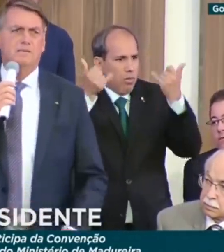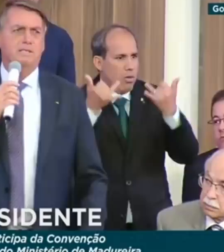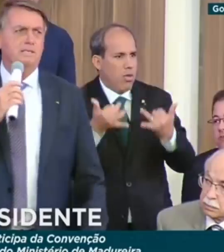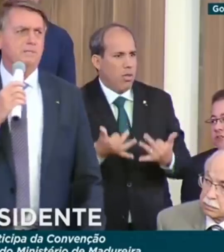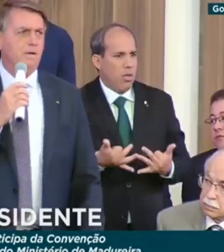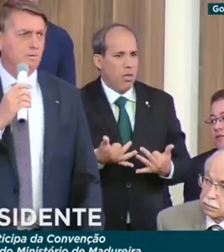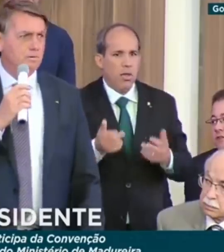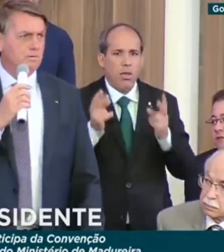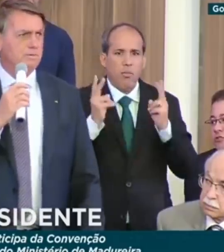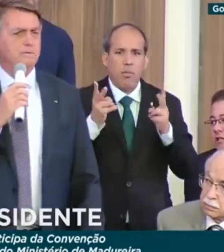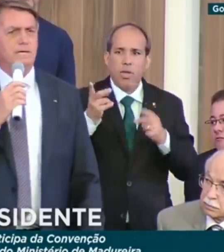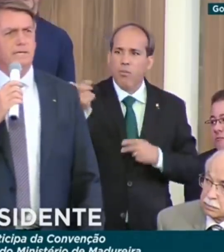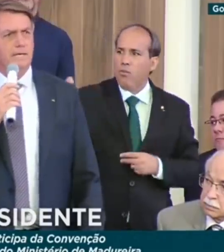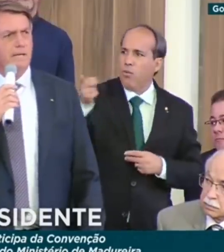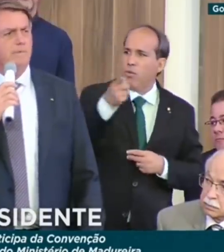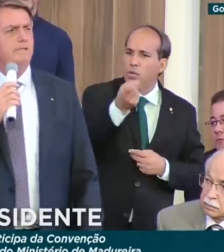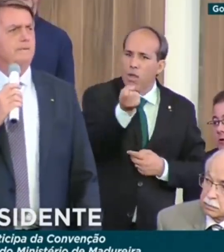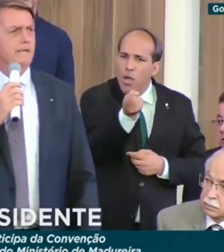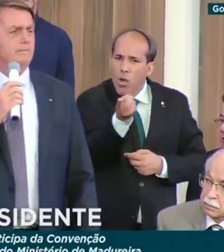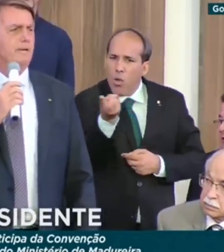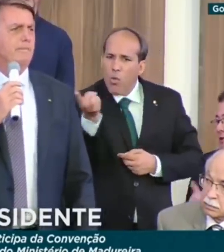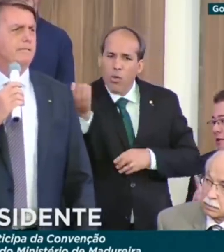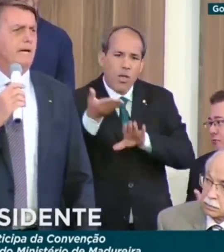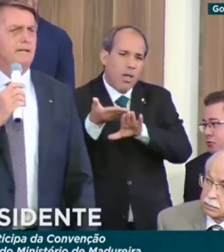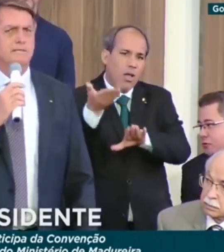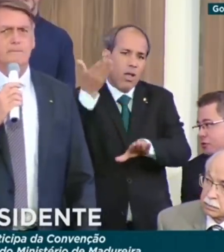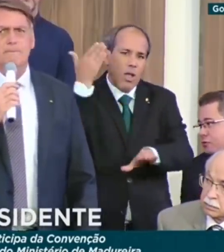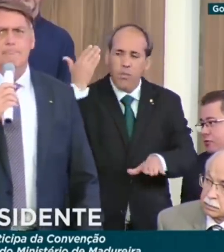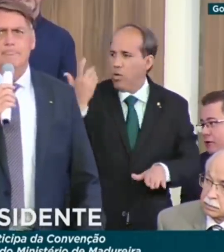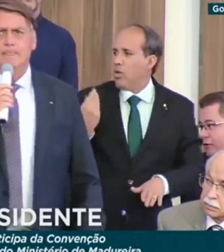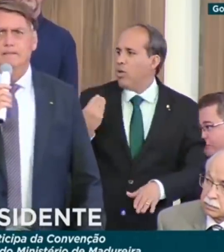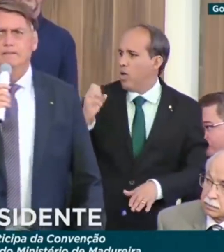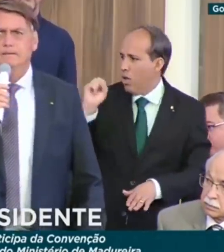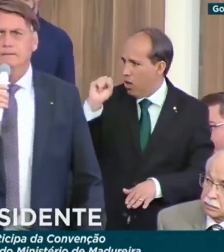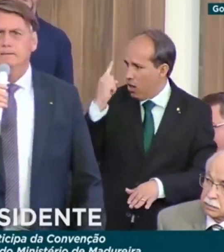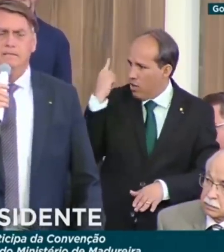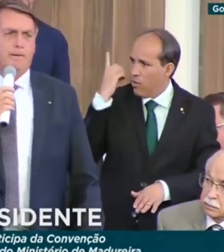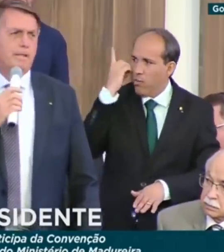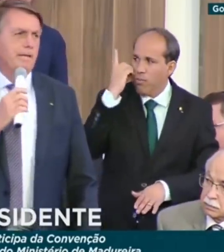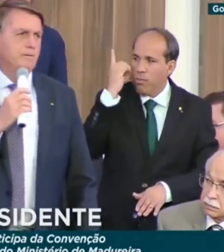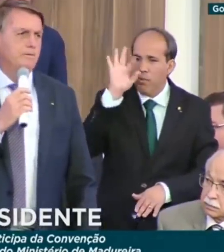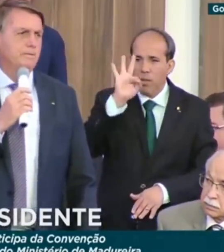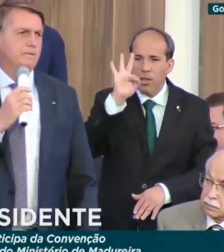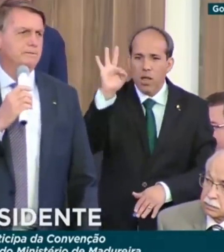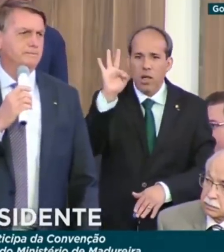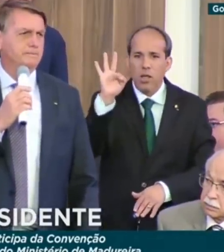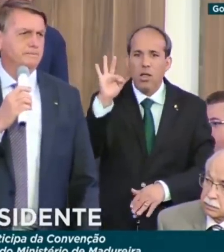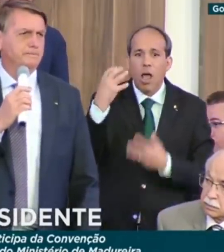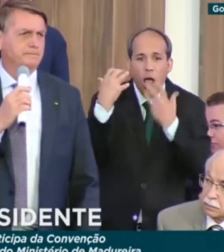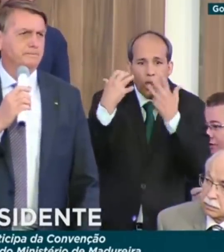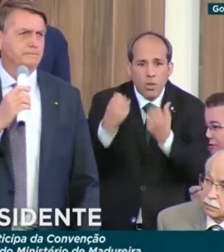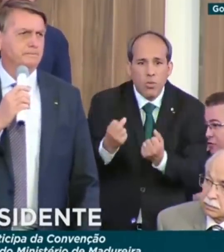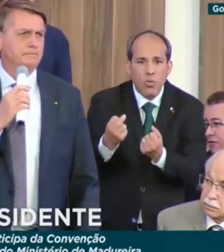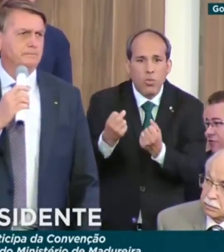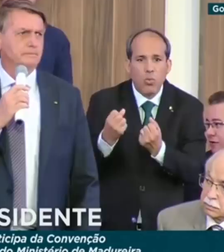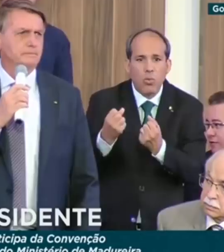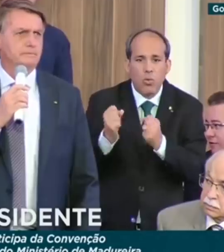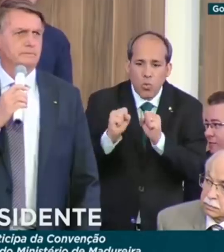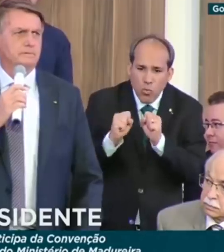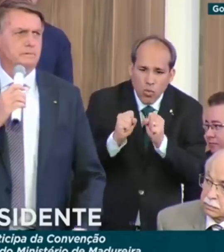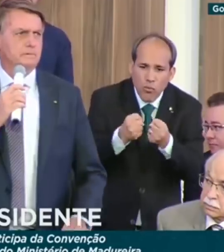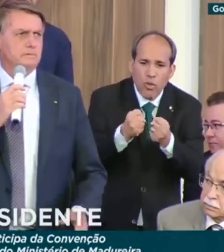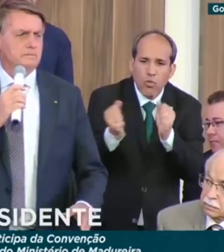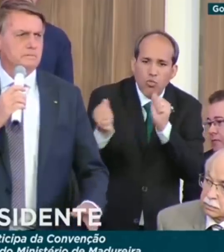Esses que estão aqui, alguns daquela época, que eram parlamentares, se abraçaram comigo.